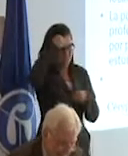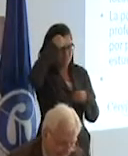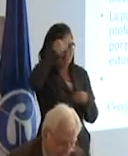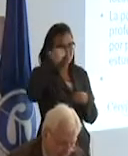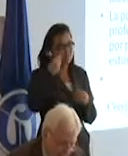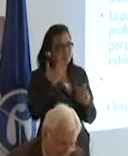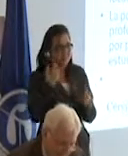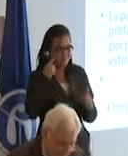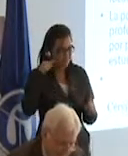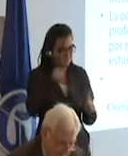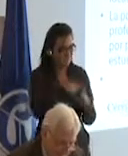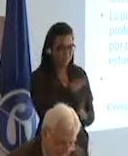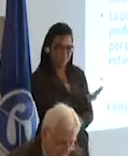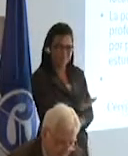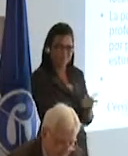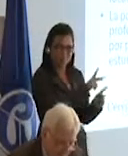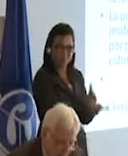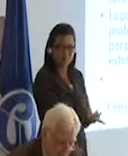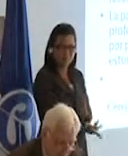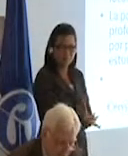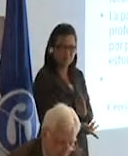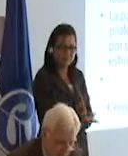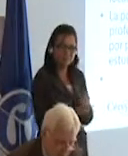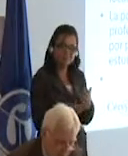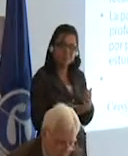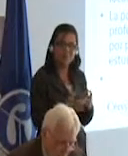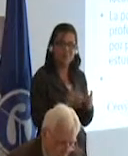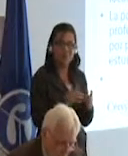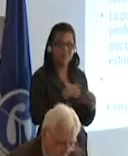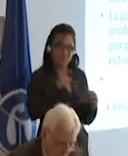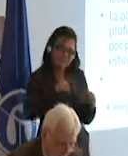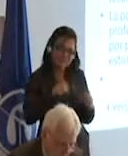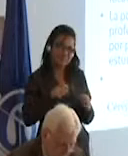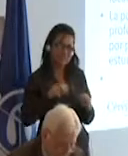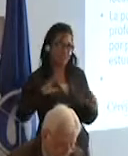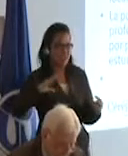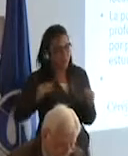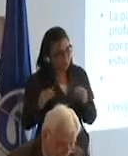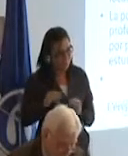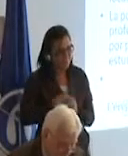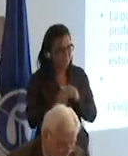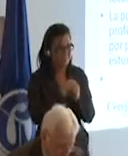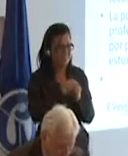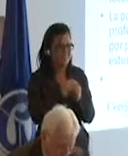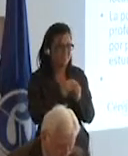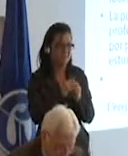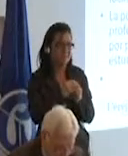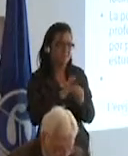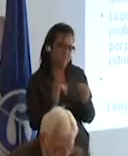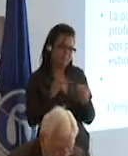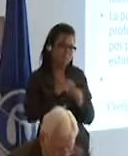se buscan para ellos requieren modalidades adaptadas, que exigen